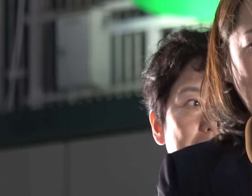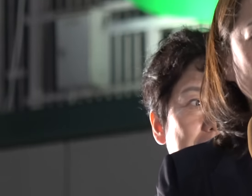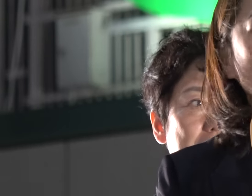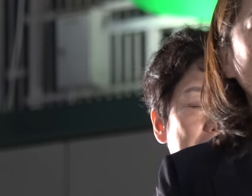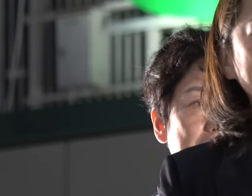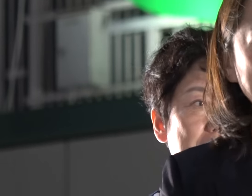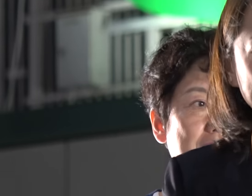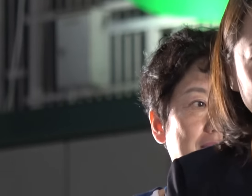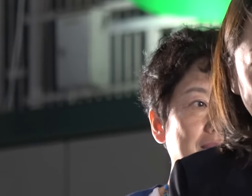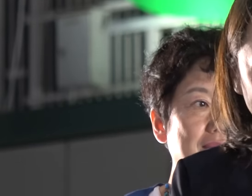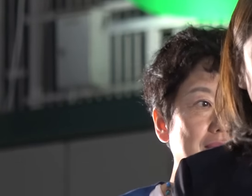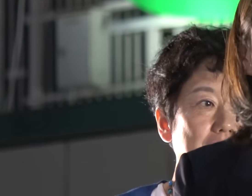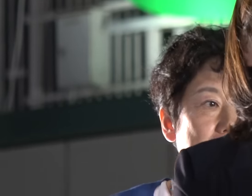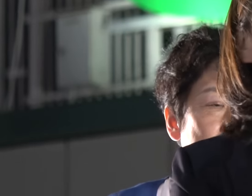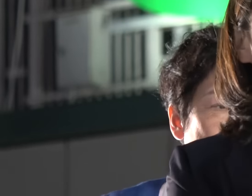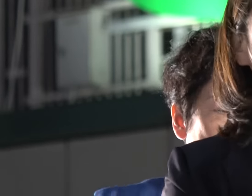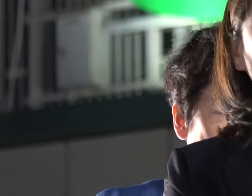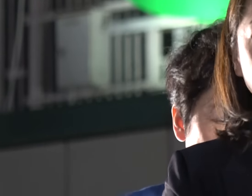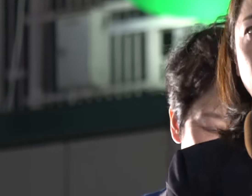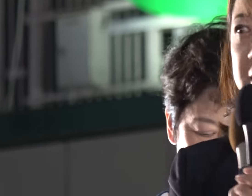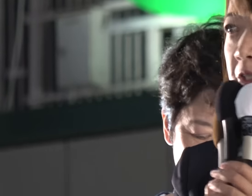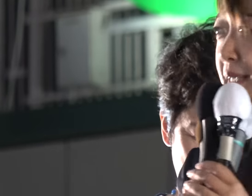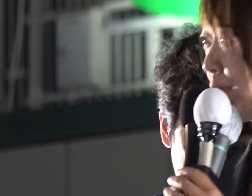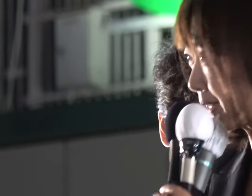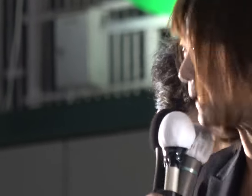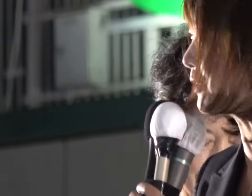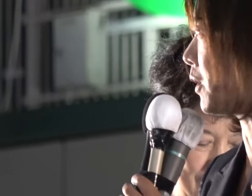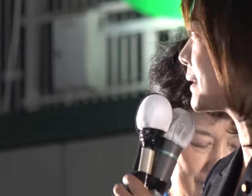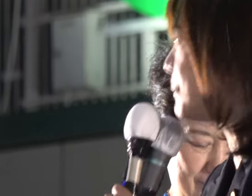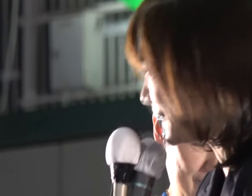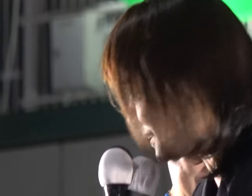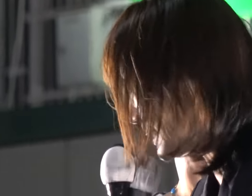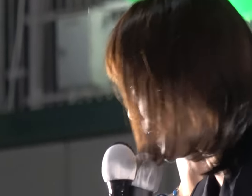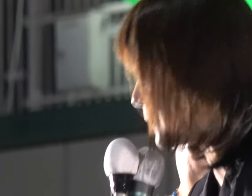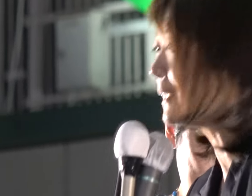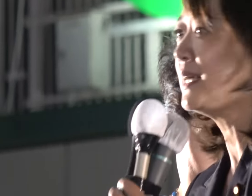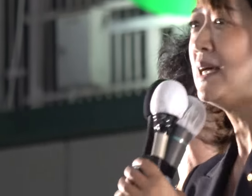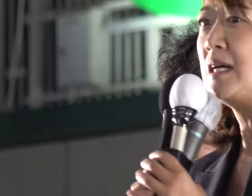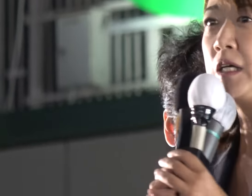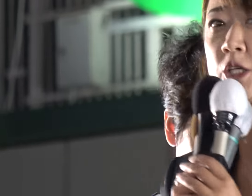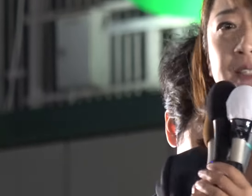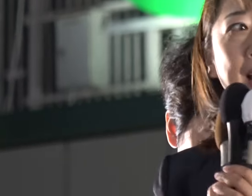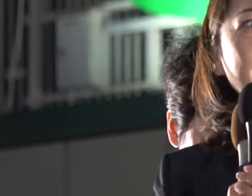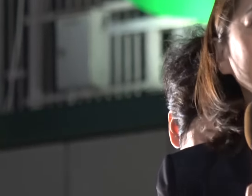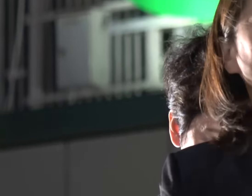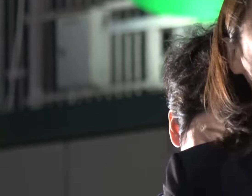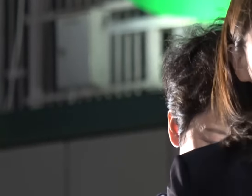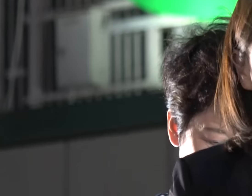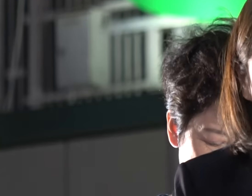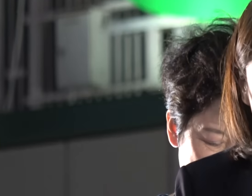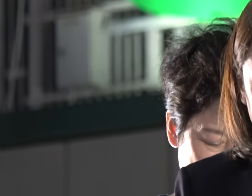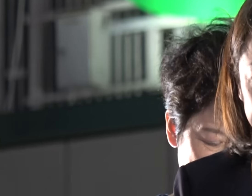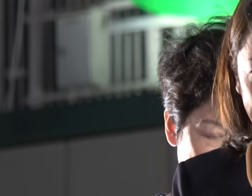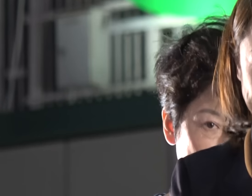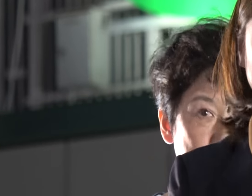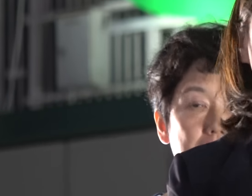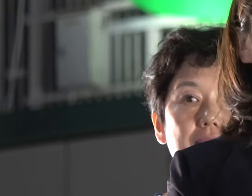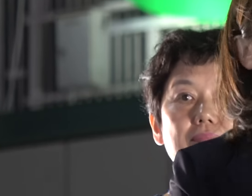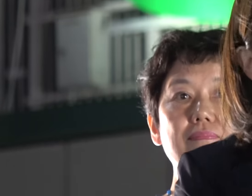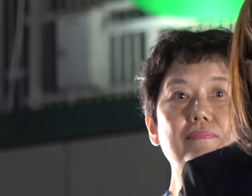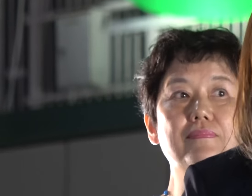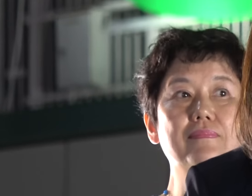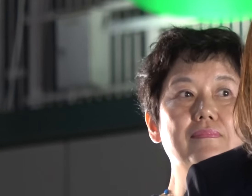明日あともう一日ございます。もう鳥越俊太郎さんと決めてください。そして声をかけてください